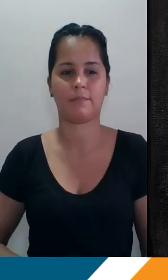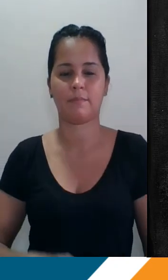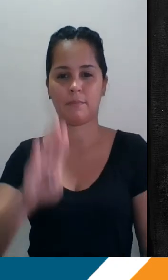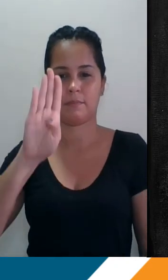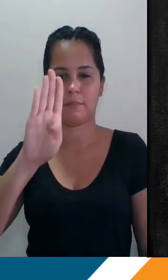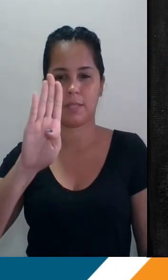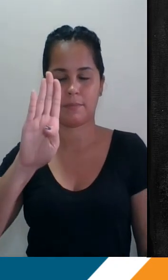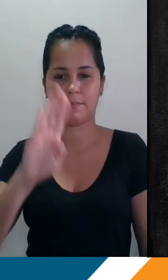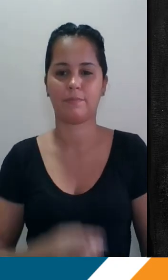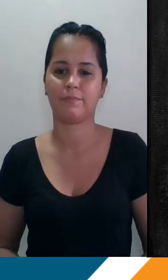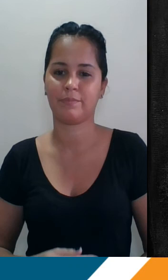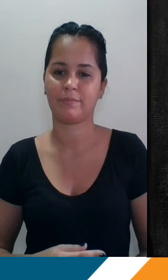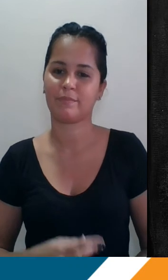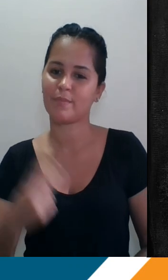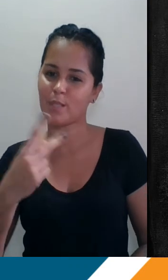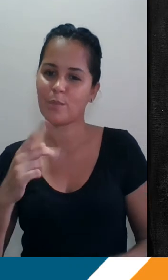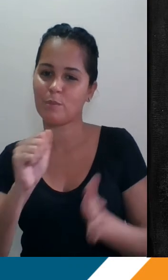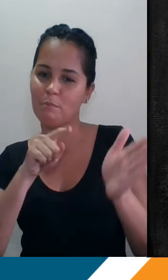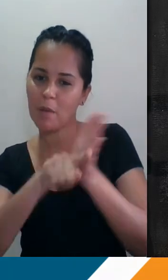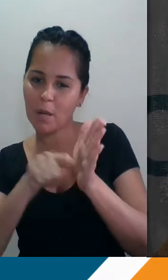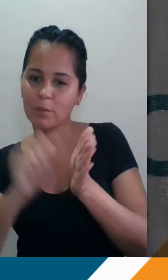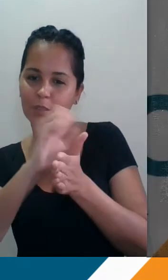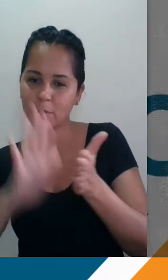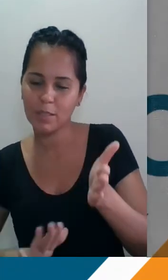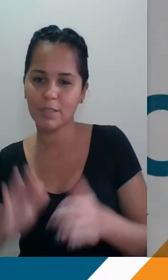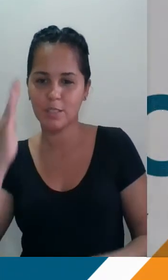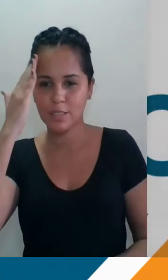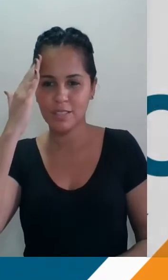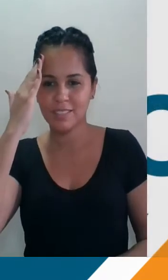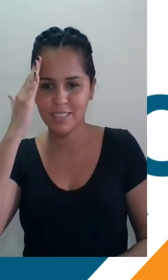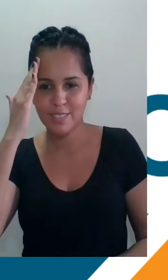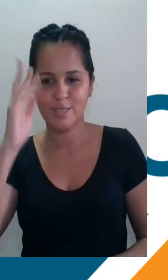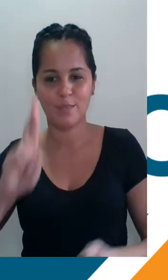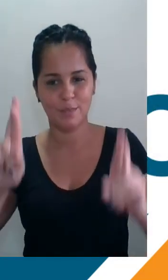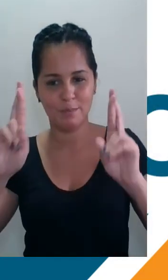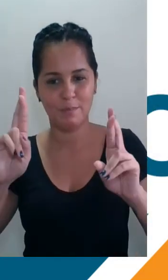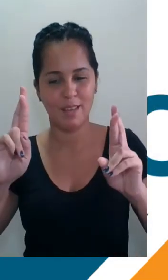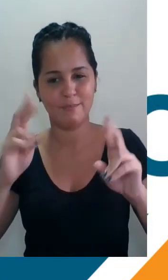trouxe para vocês, eu espero que tenham entendido e fiquem bem e até a próxima semana.